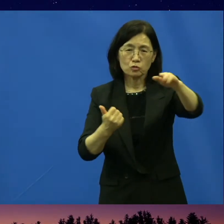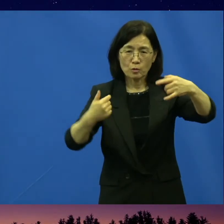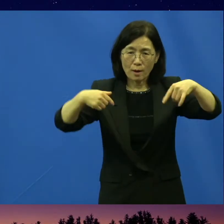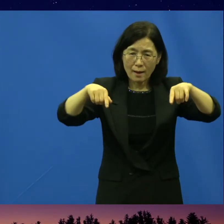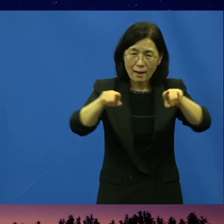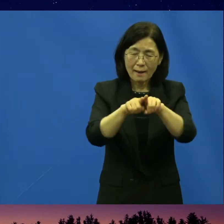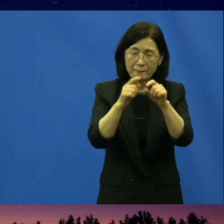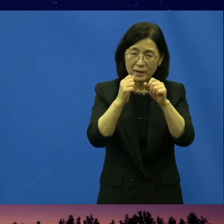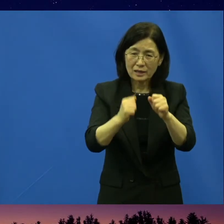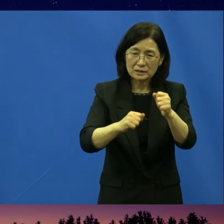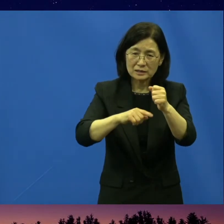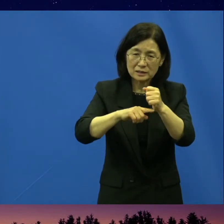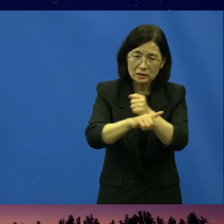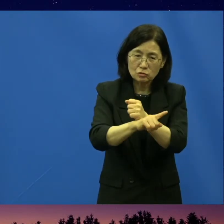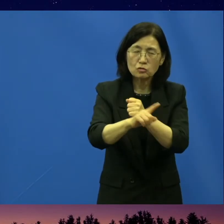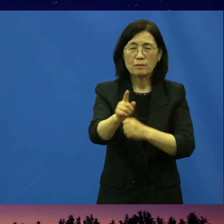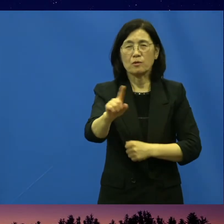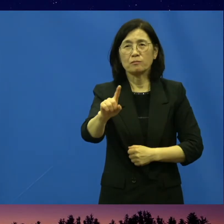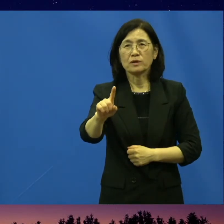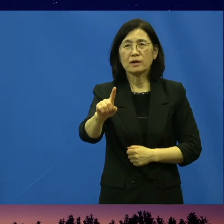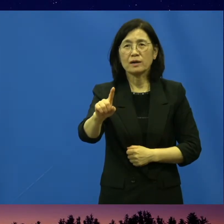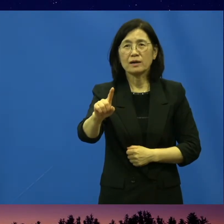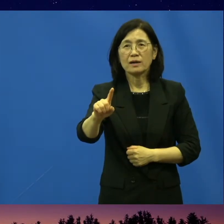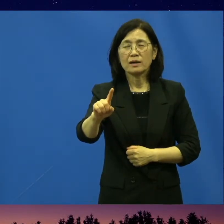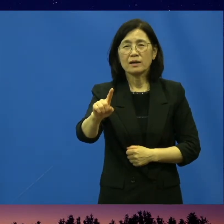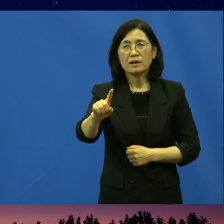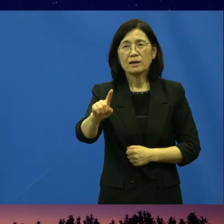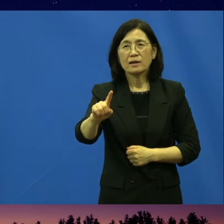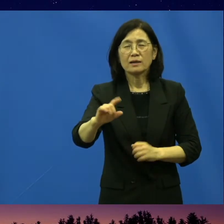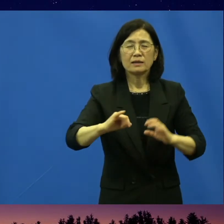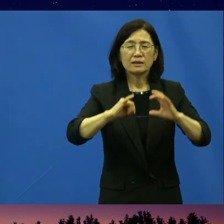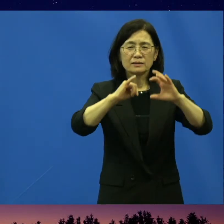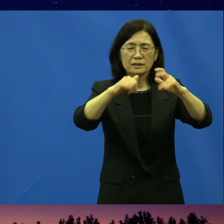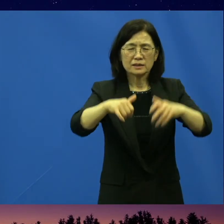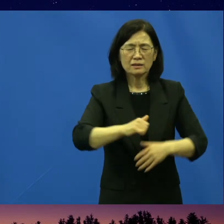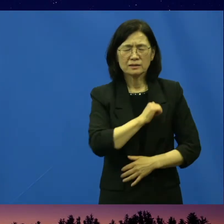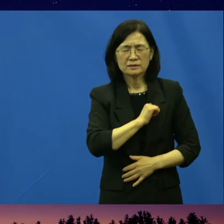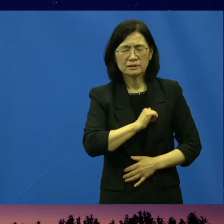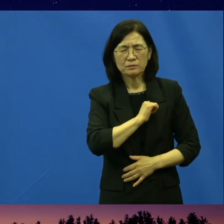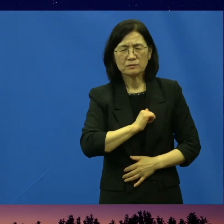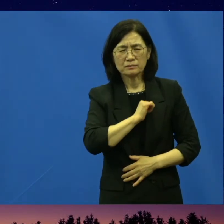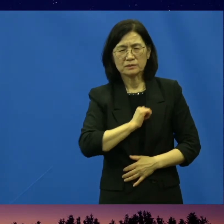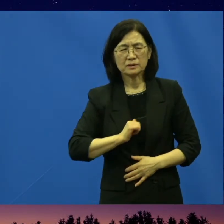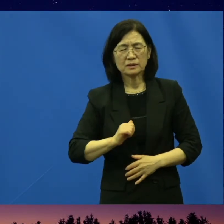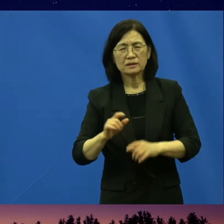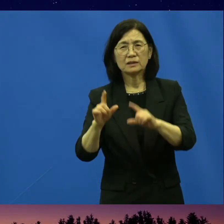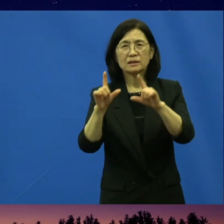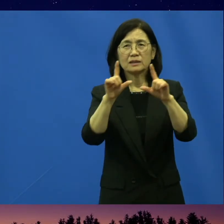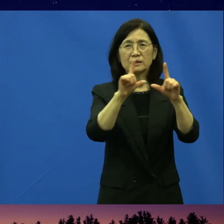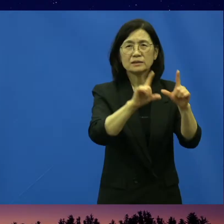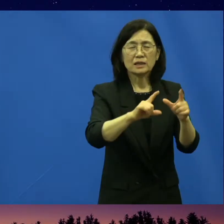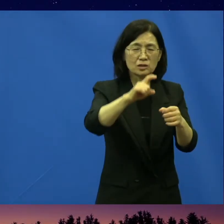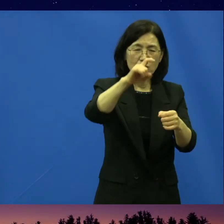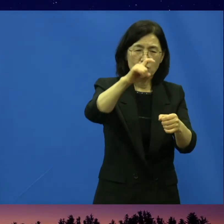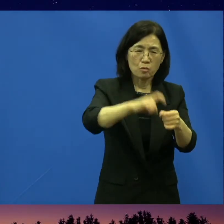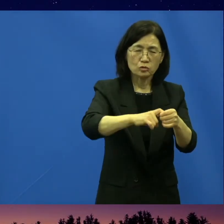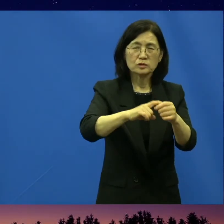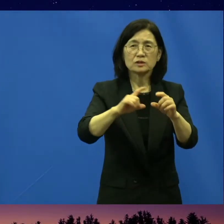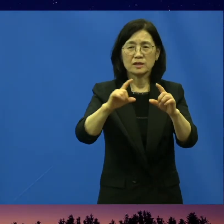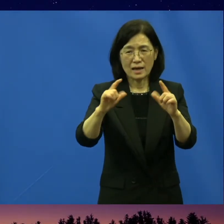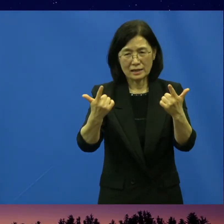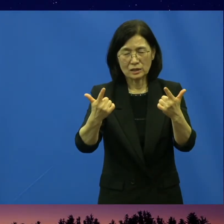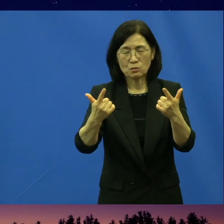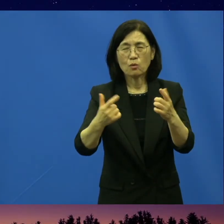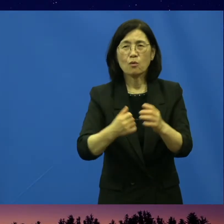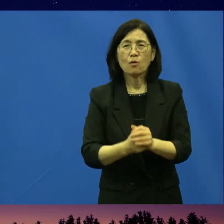그냥 버티는 삶의 목적이 아니라 그냥 단순히 안전하게 살게 하겠다는 게 그런